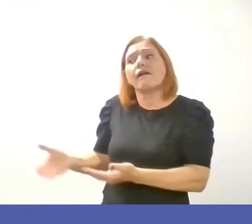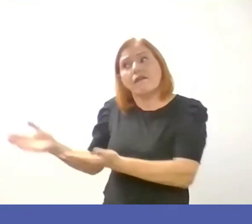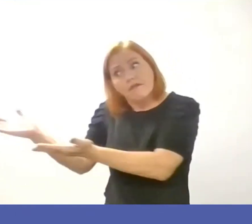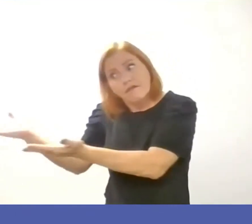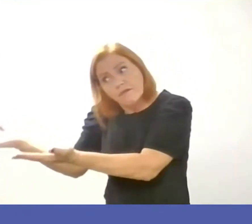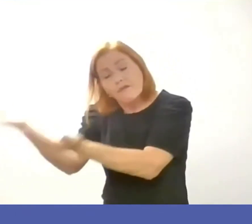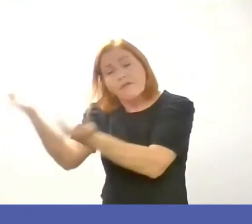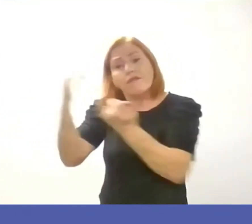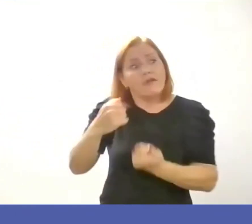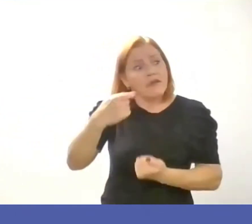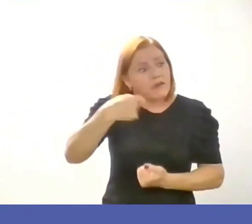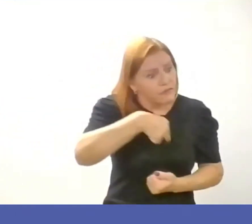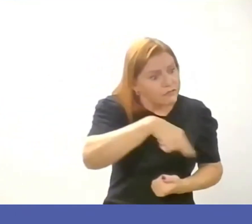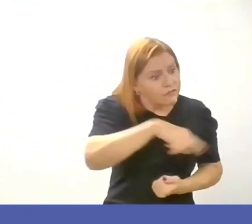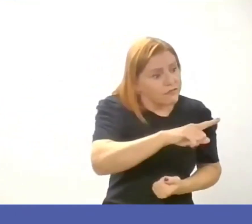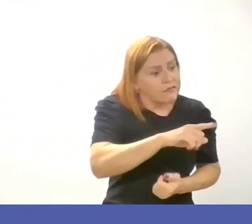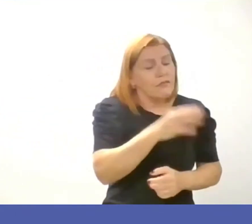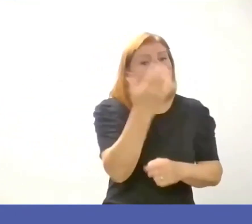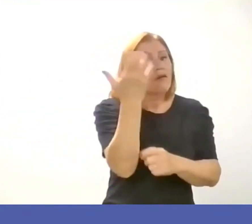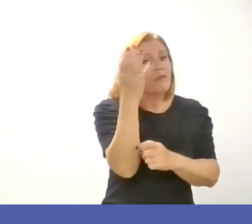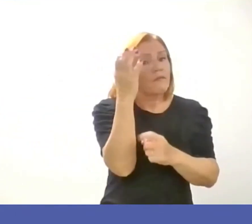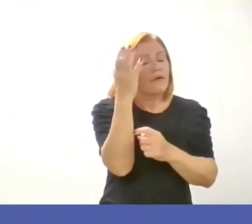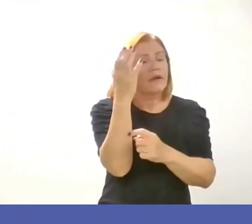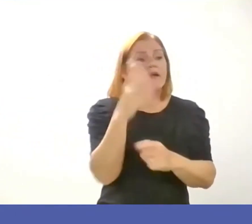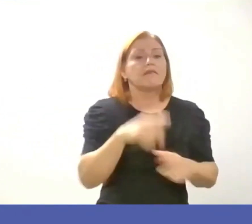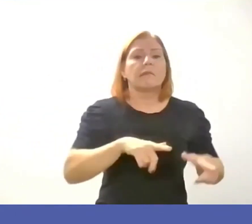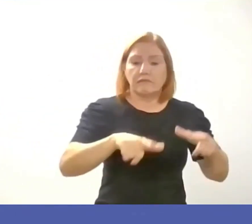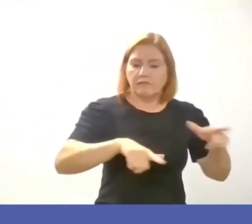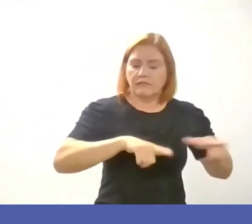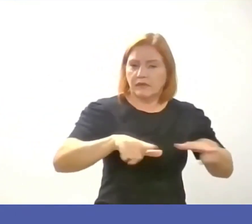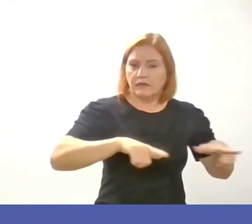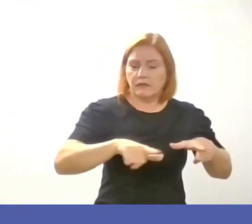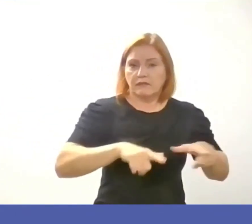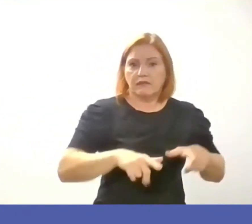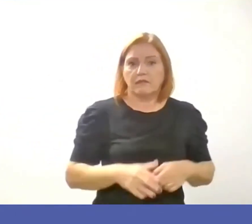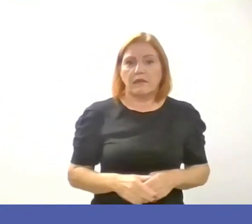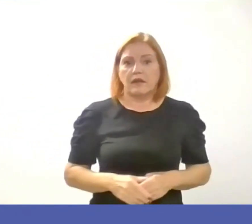Ao cair da tarde, disse o senhor da vinha ao seu administrador: